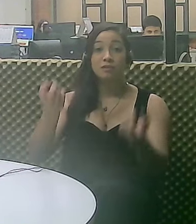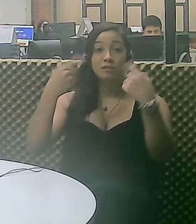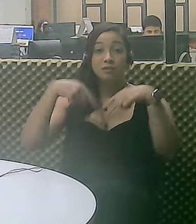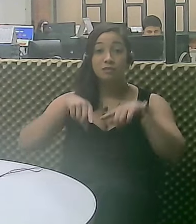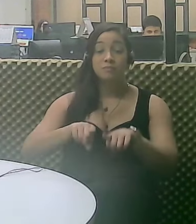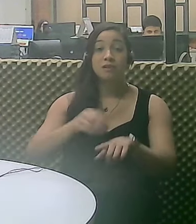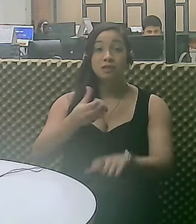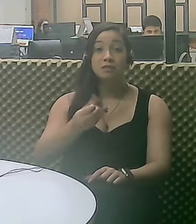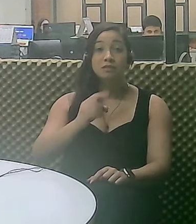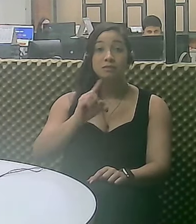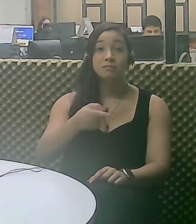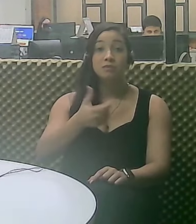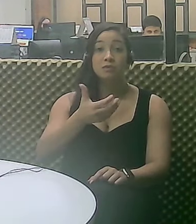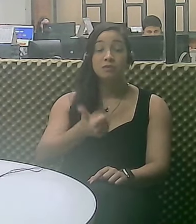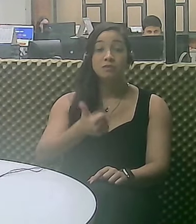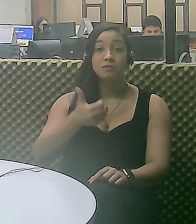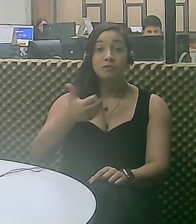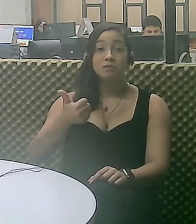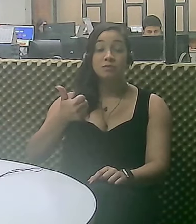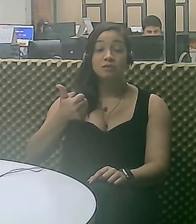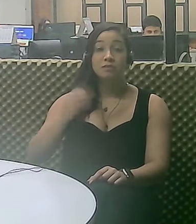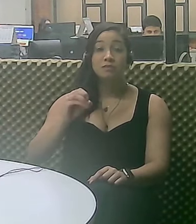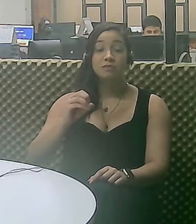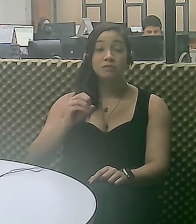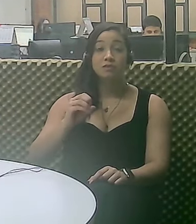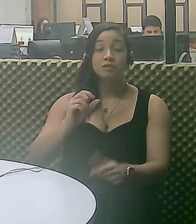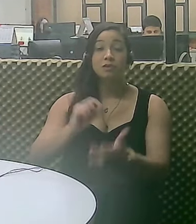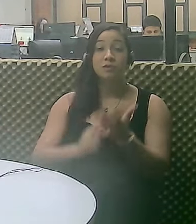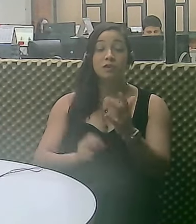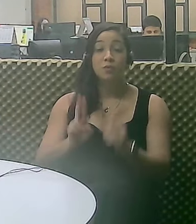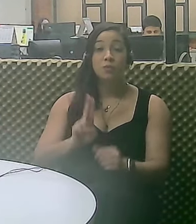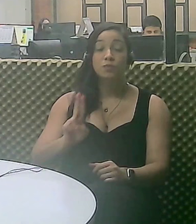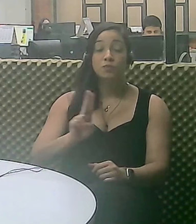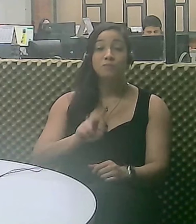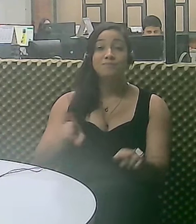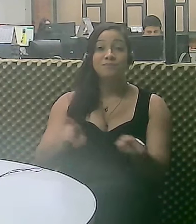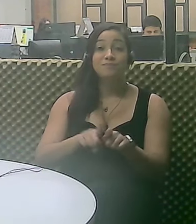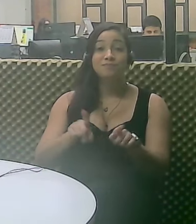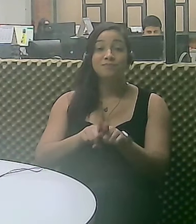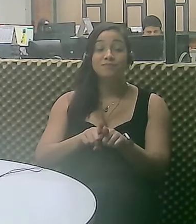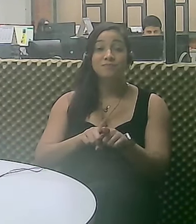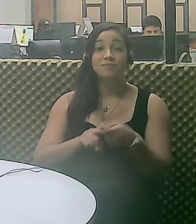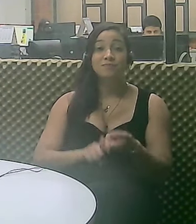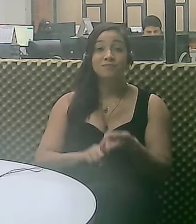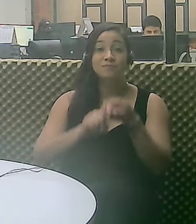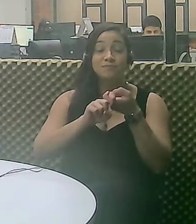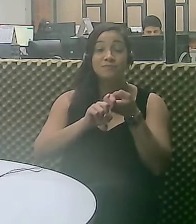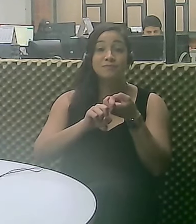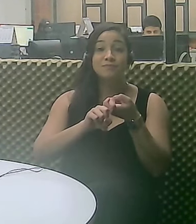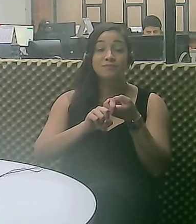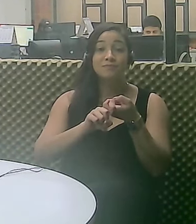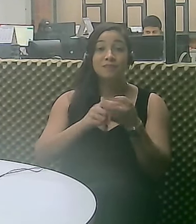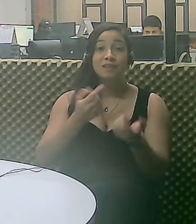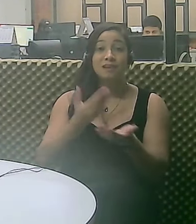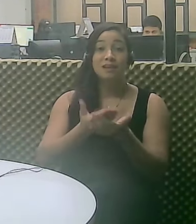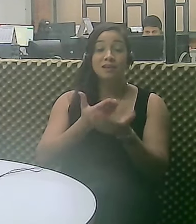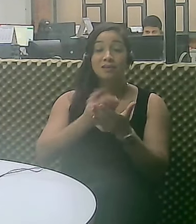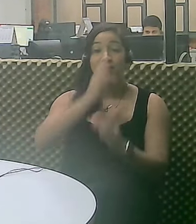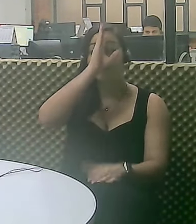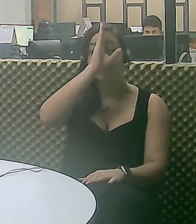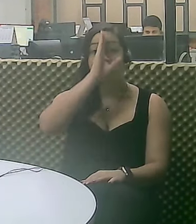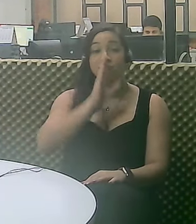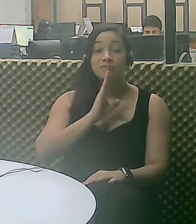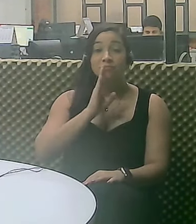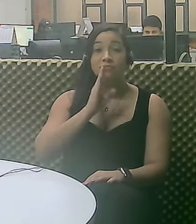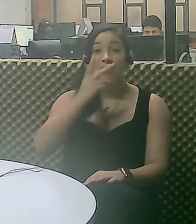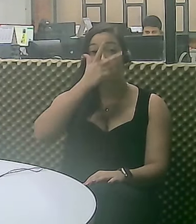e 6.137 cadastros de usuários. Também estarão em recesso nesse período as aulas gratuitas